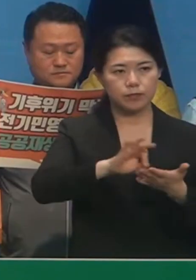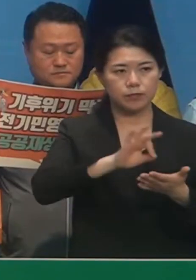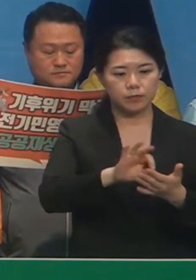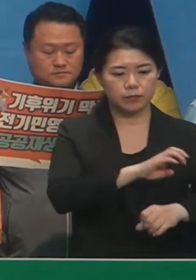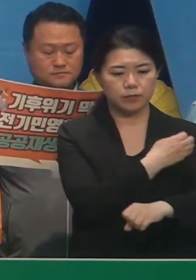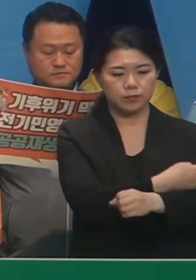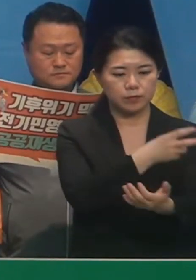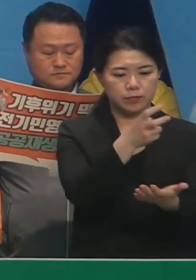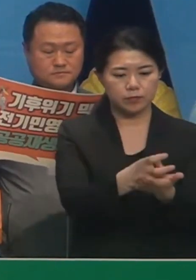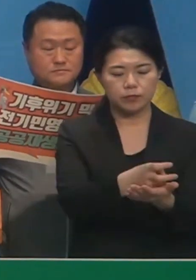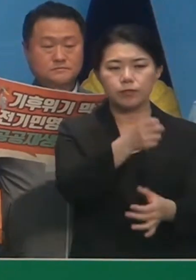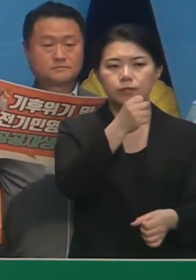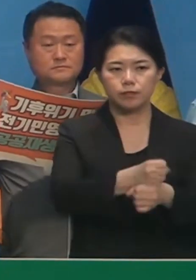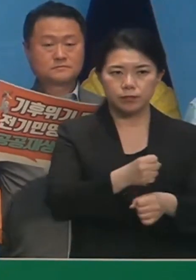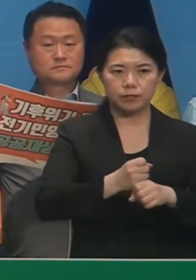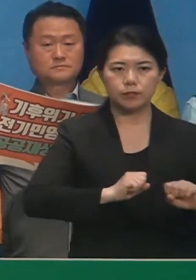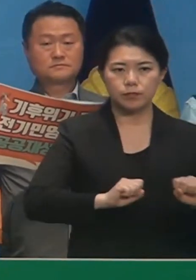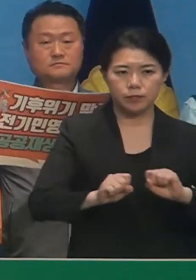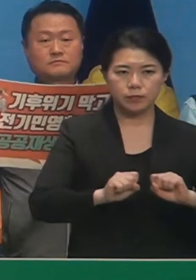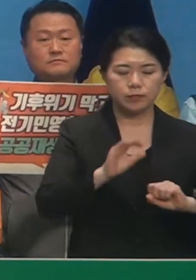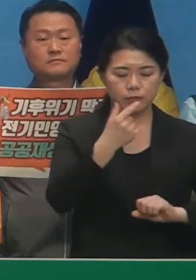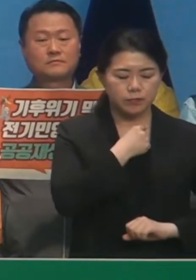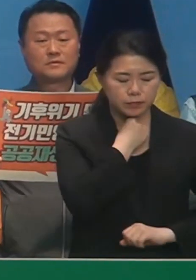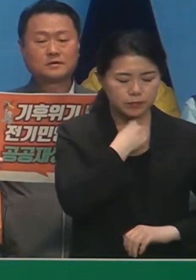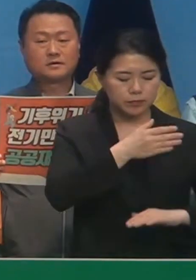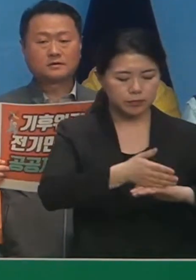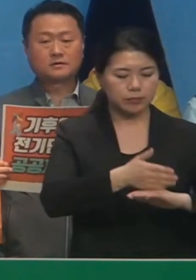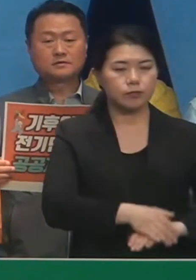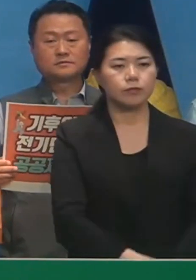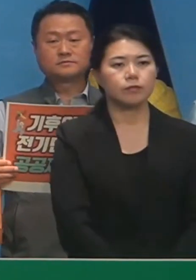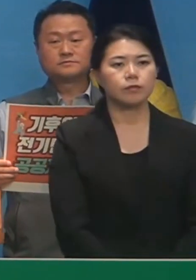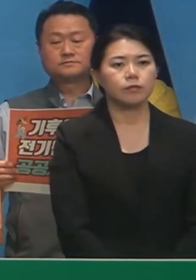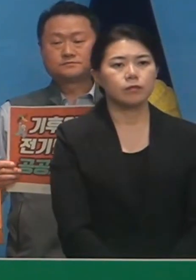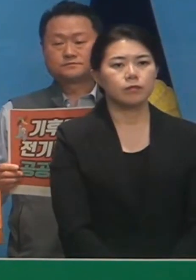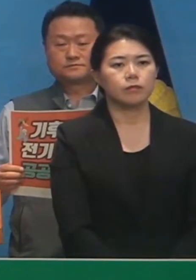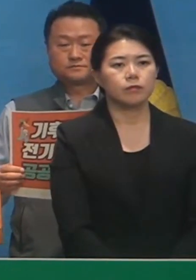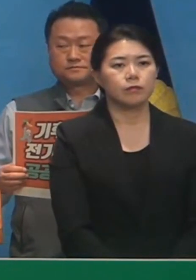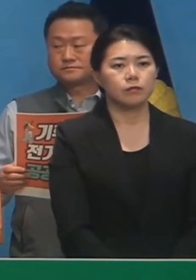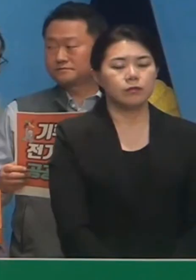공공재생에너지법을 입법 시행할 것을 촉구합니다. 고맙습니다.